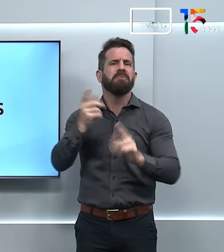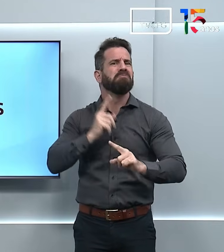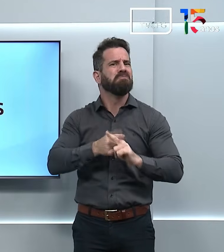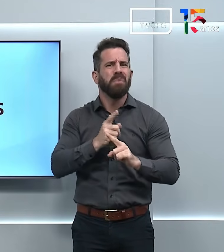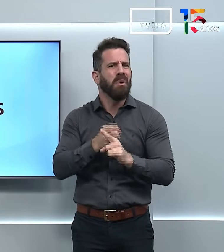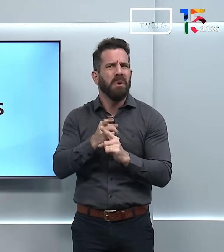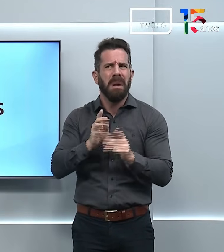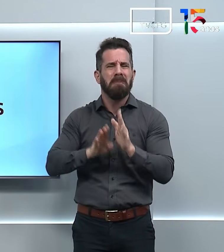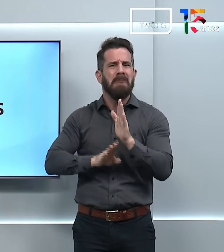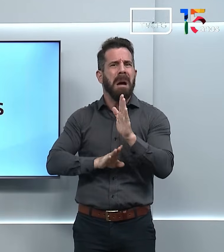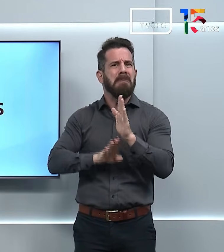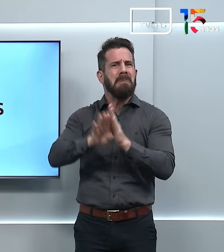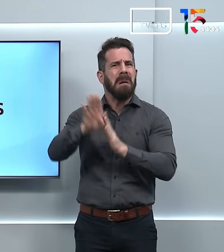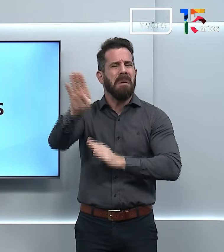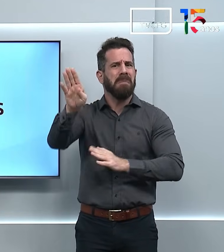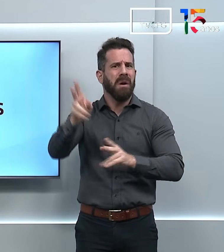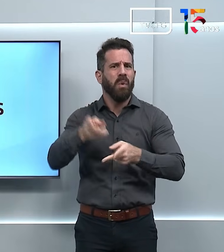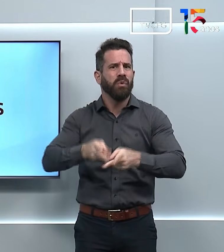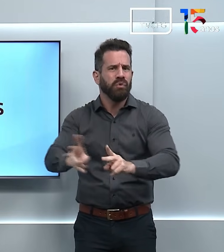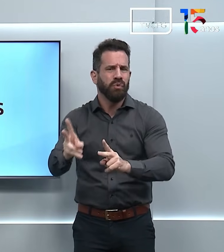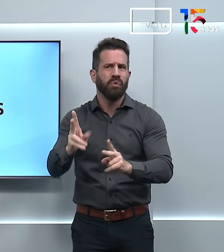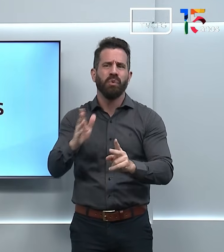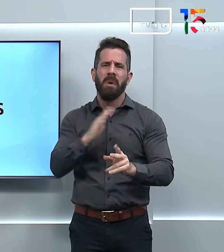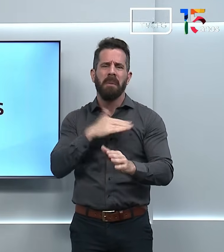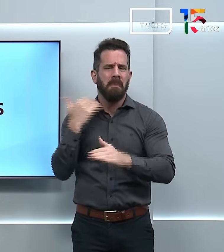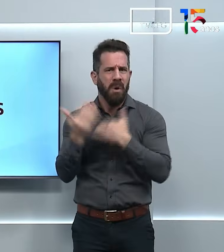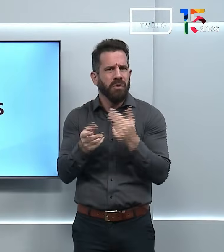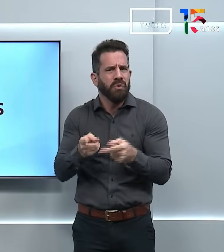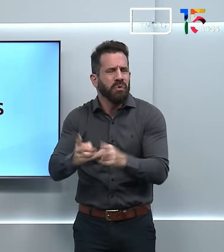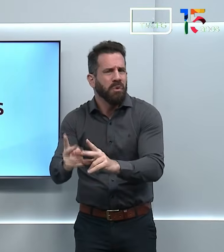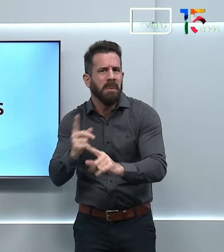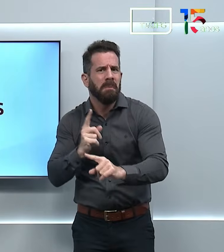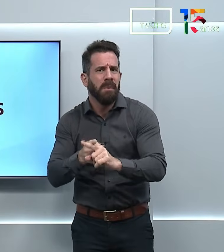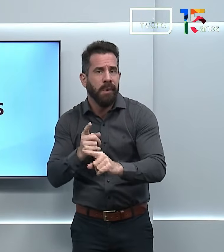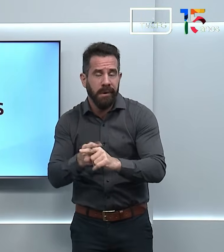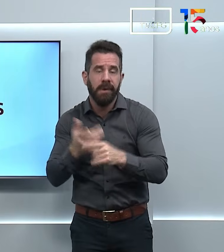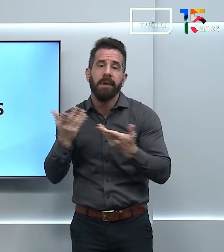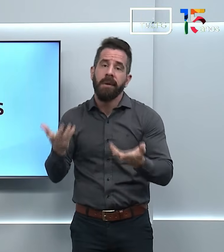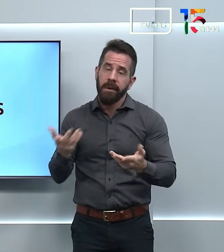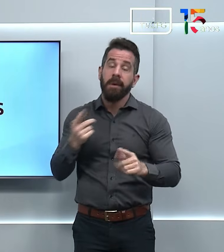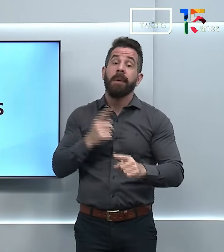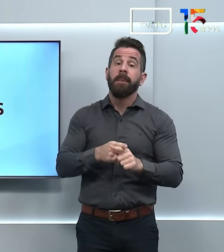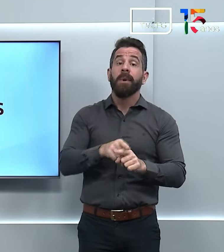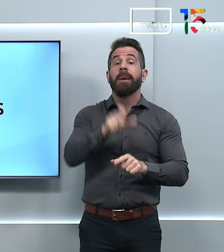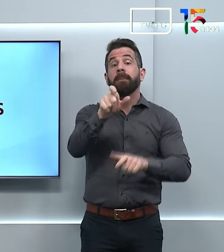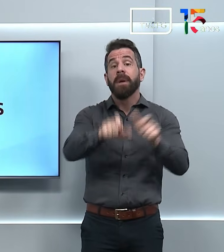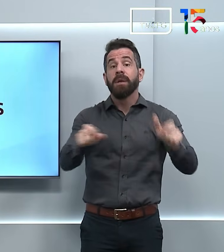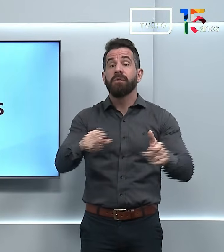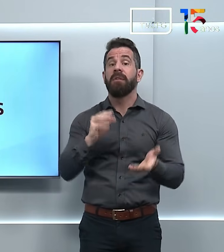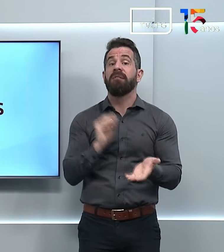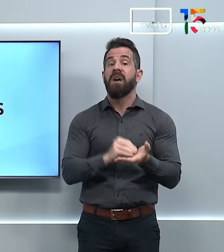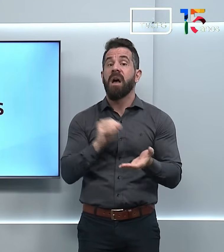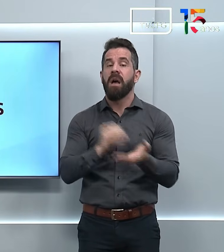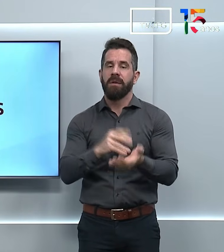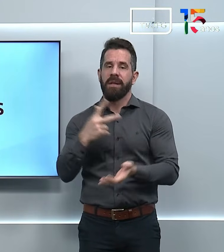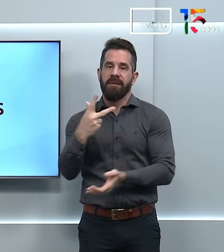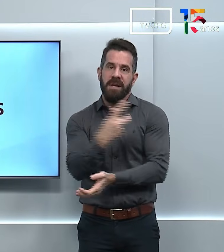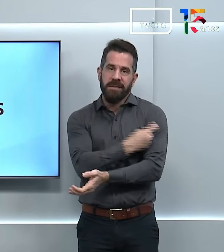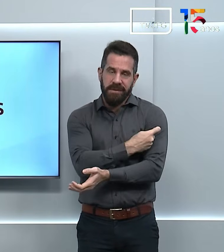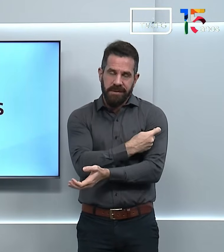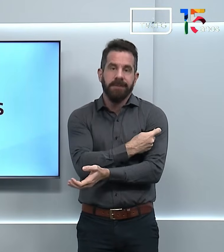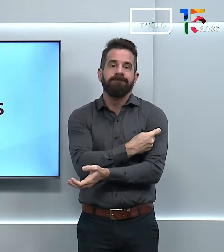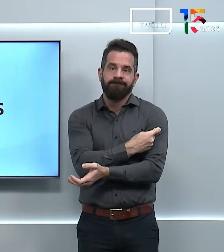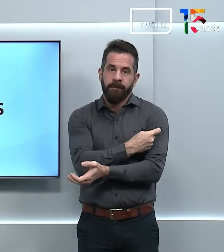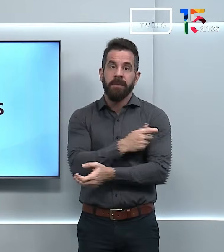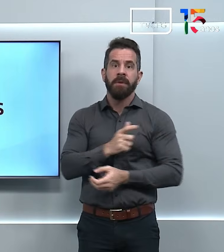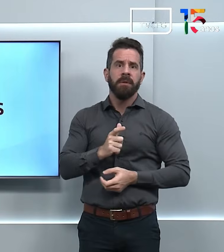cenário aí de muitas infecções e mortes pela Covid-19, especialmente a baixa adesão às vacinas. Menos